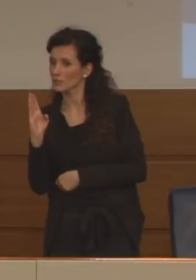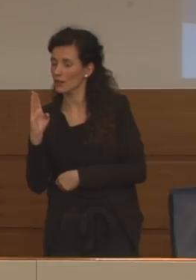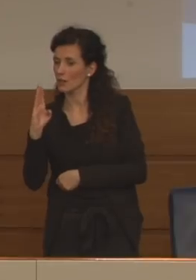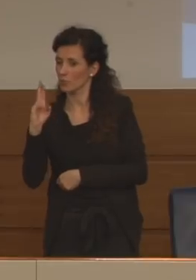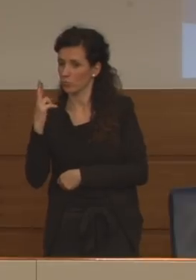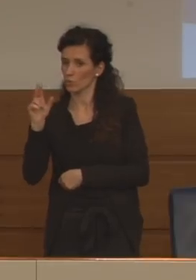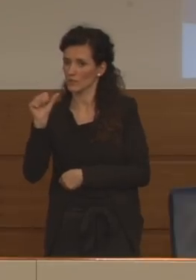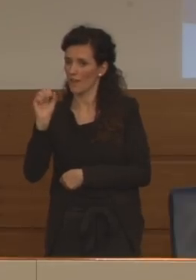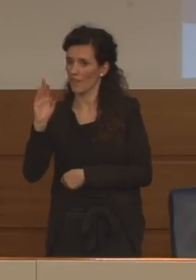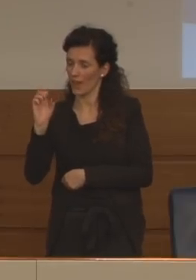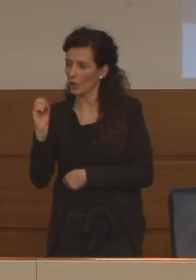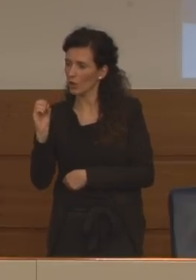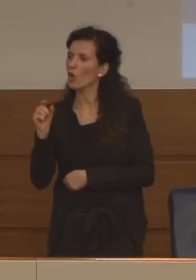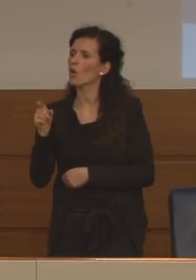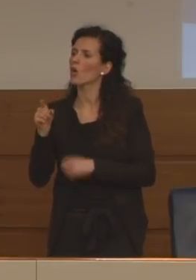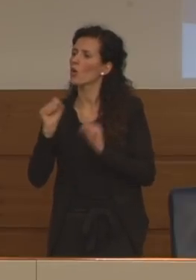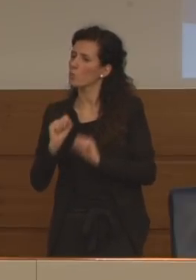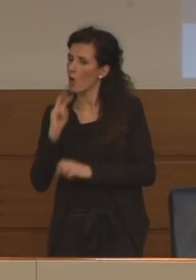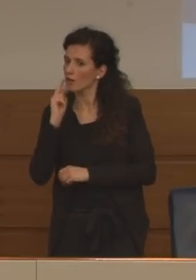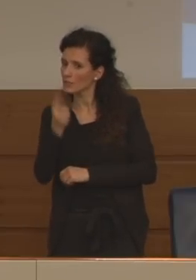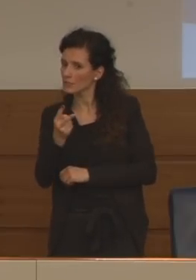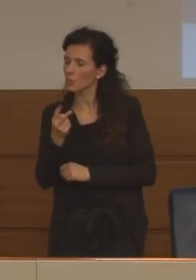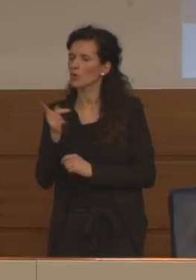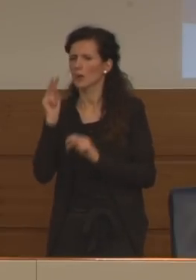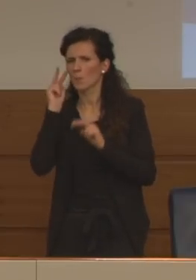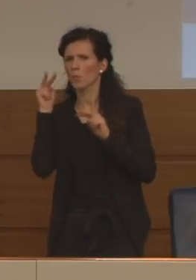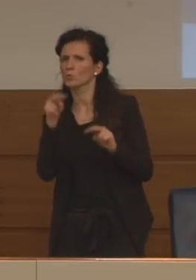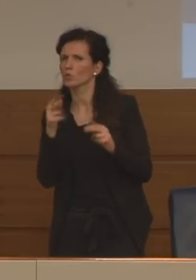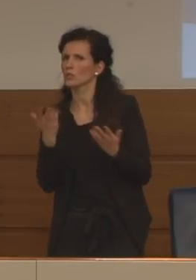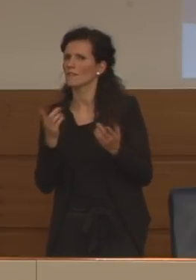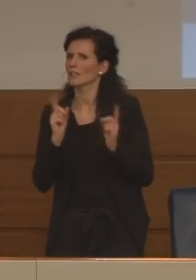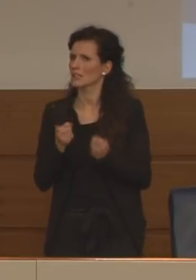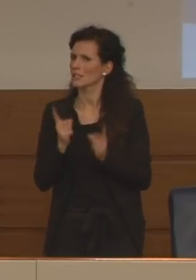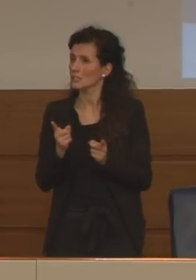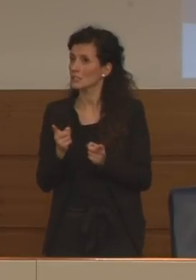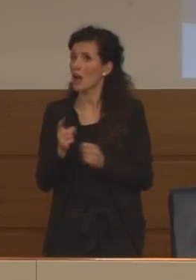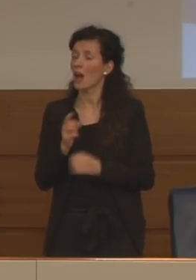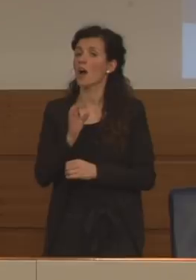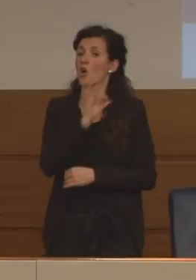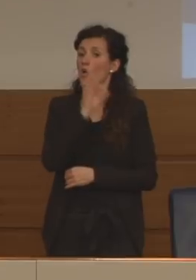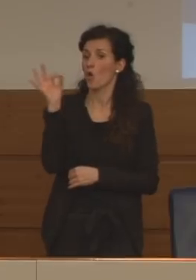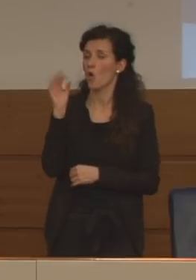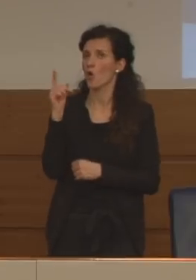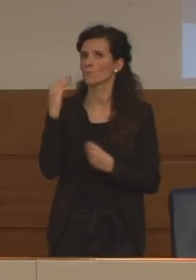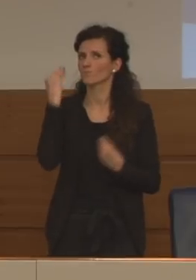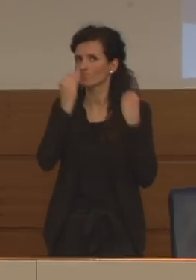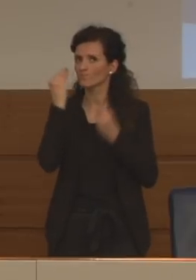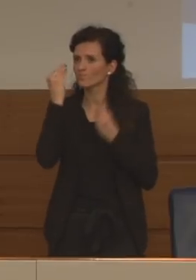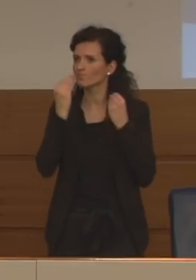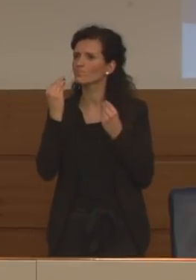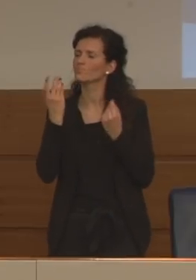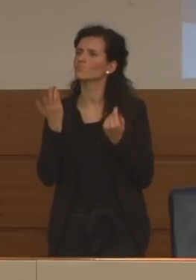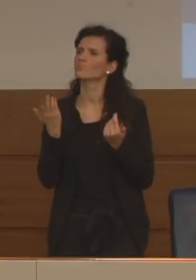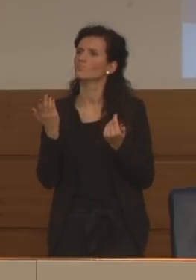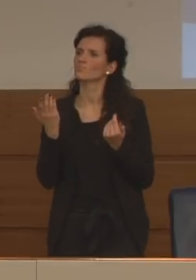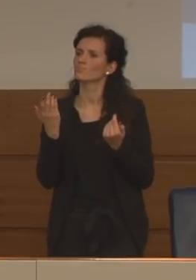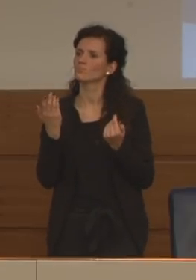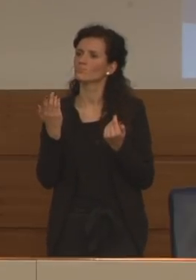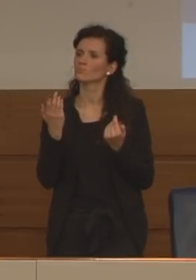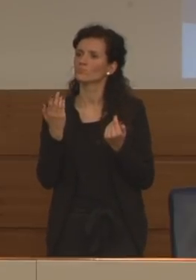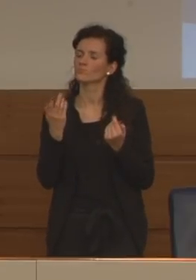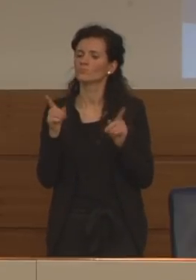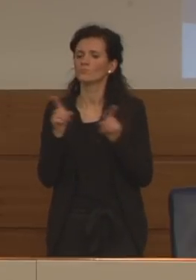la vostra considerazione soprattutto se si sta pensando invece a una direttiva unica a livello